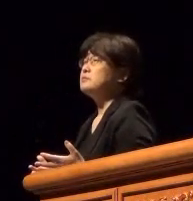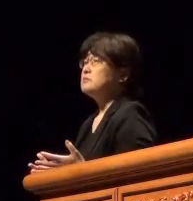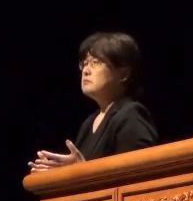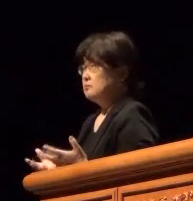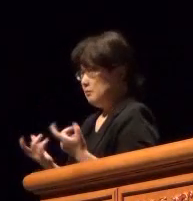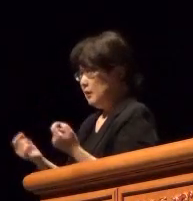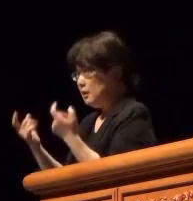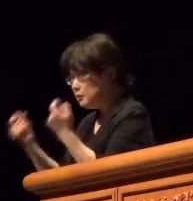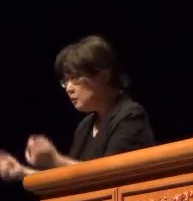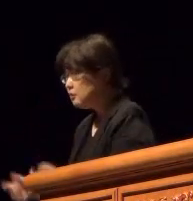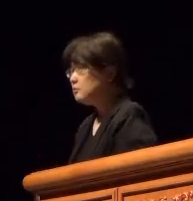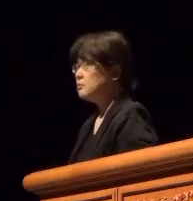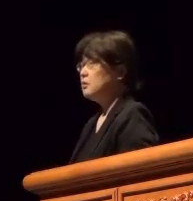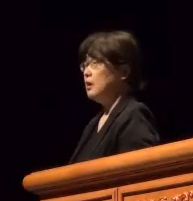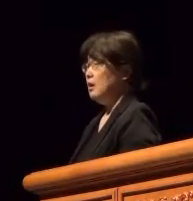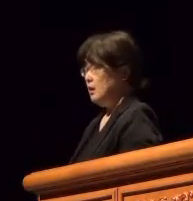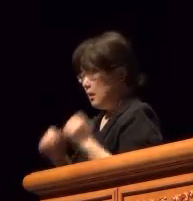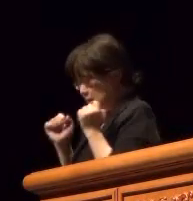真冬の